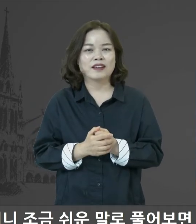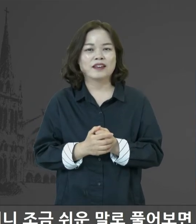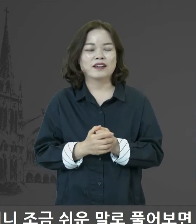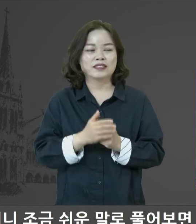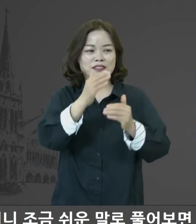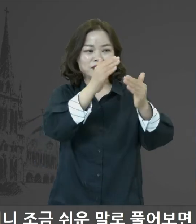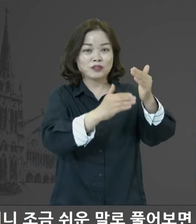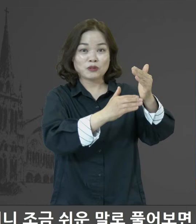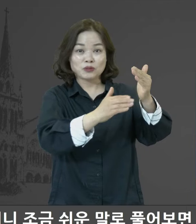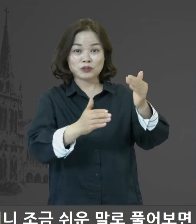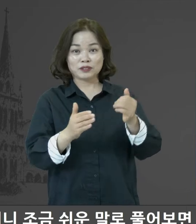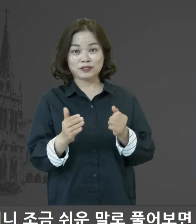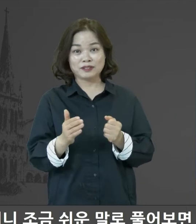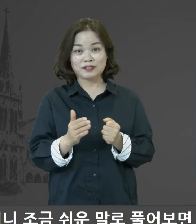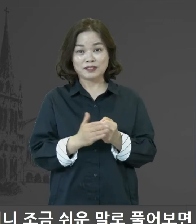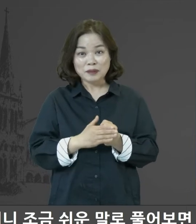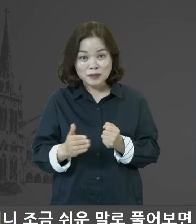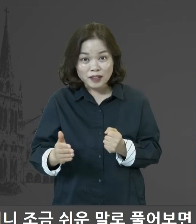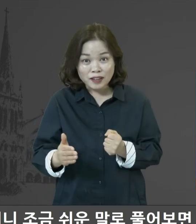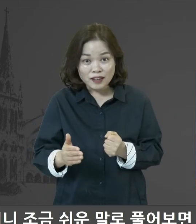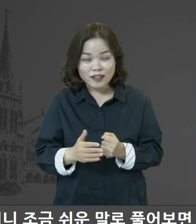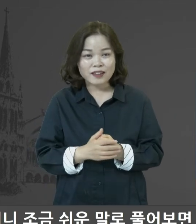또는 성도들 때문에